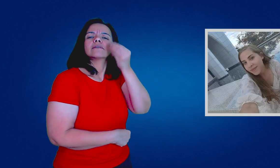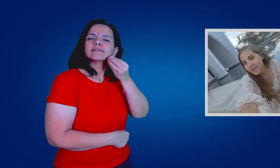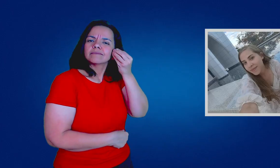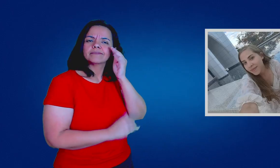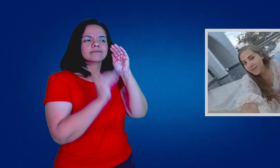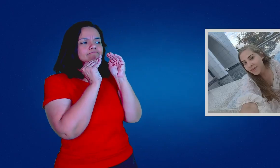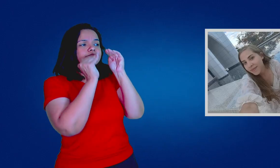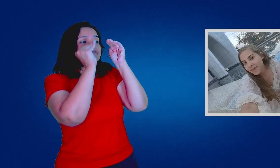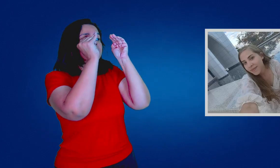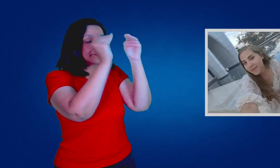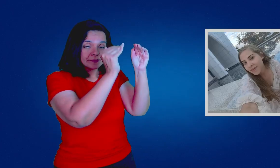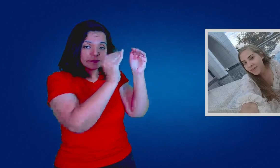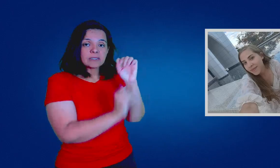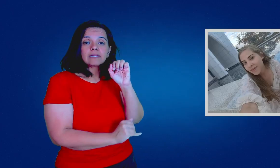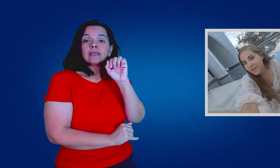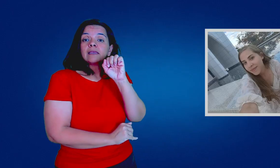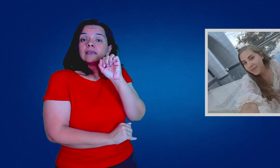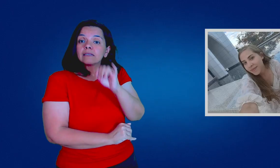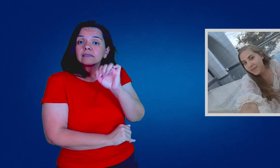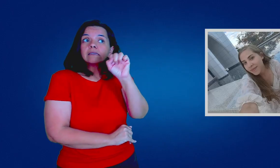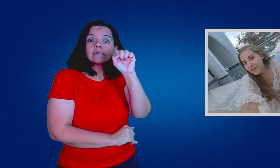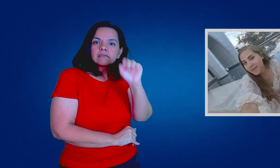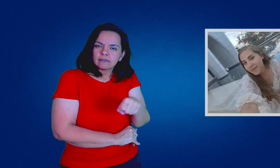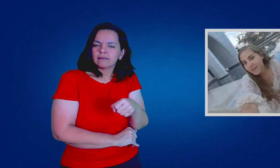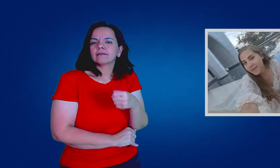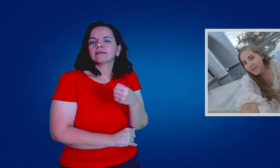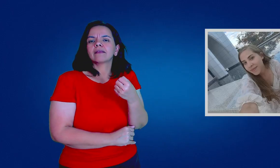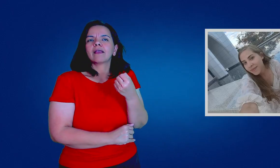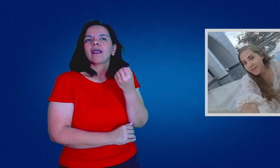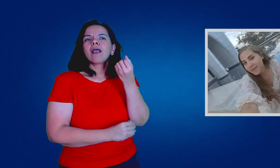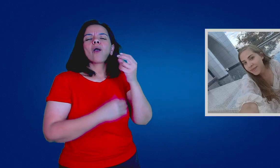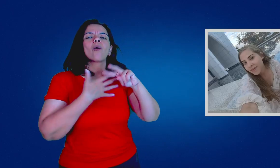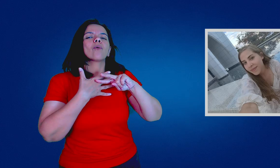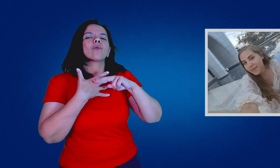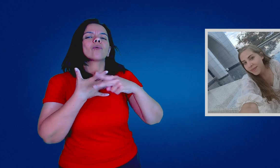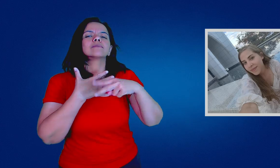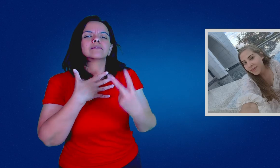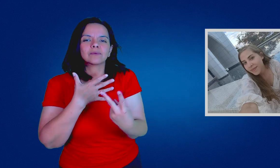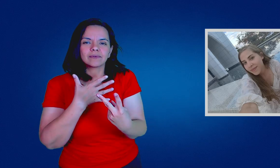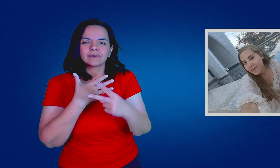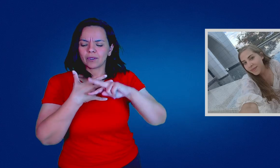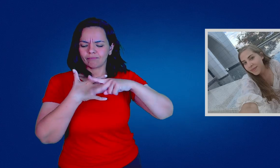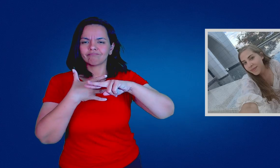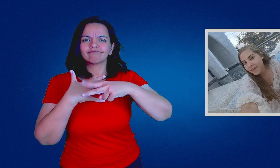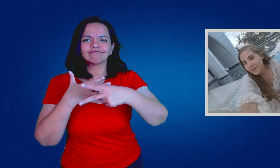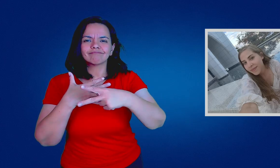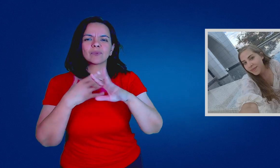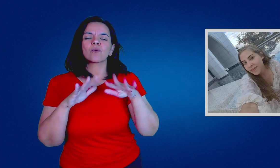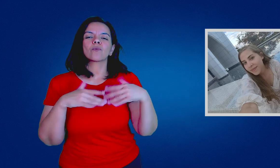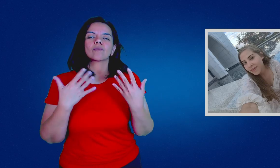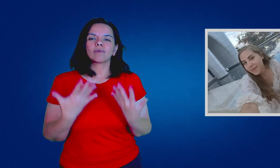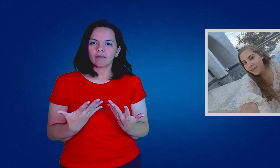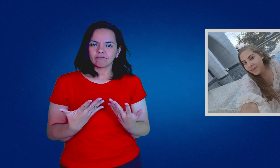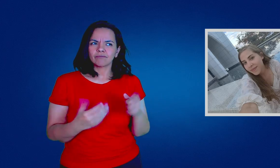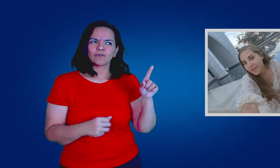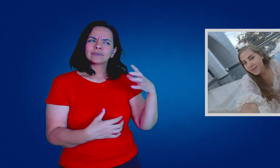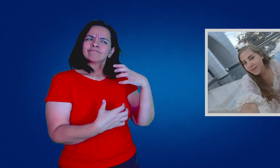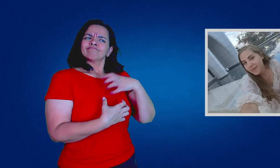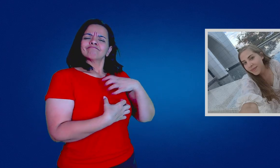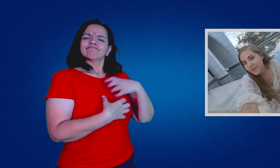ou difícil, mas que você ouviu um conselho e você decidiu aceitar? E quais as consequências por você